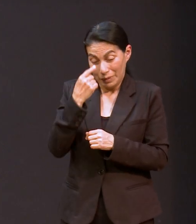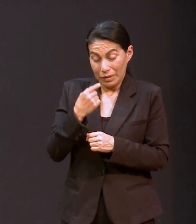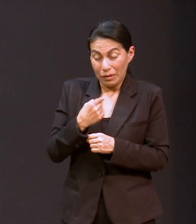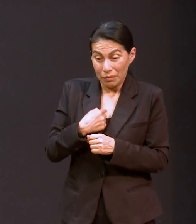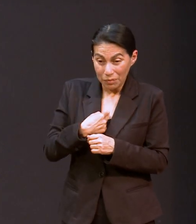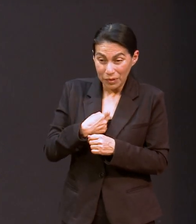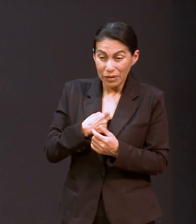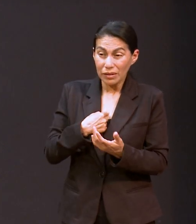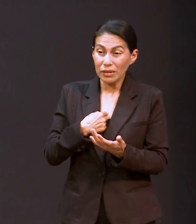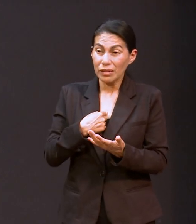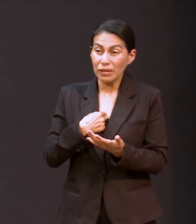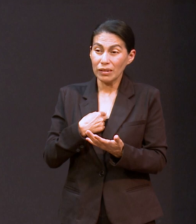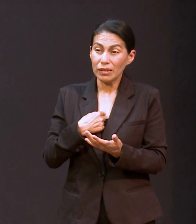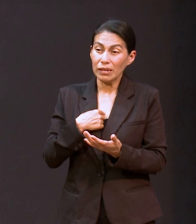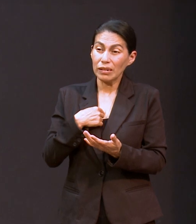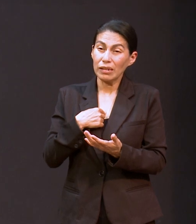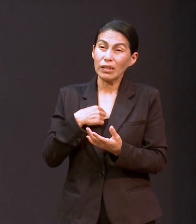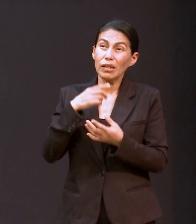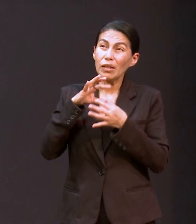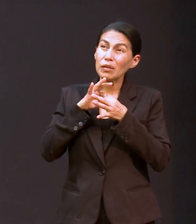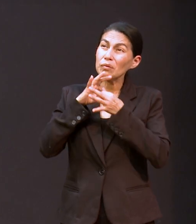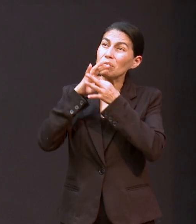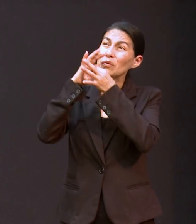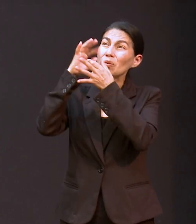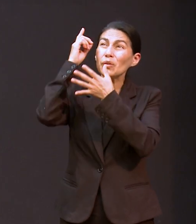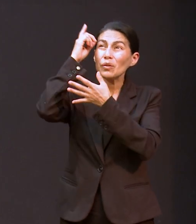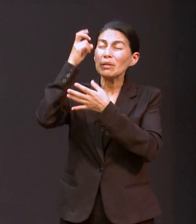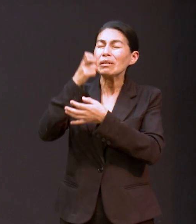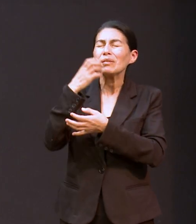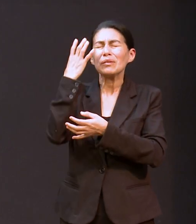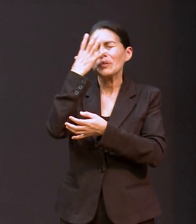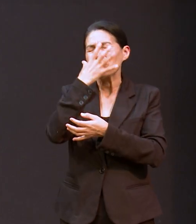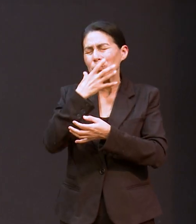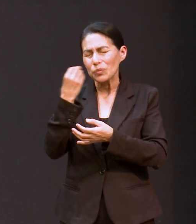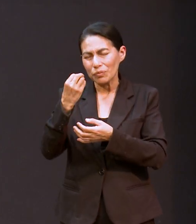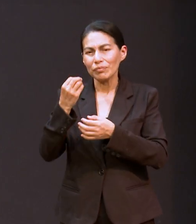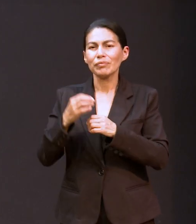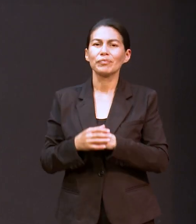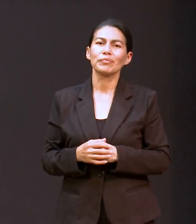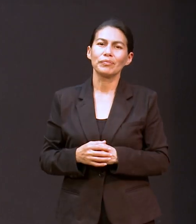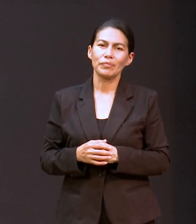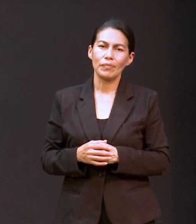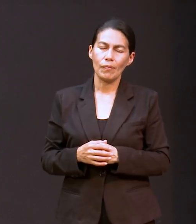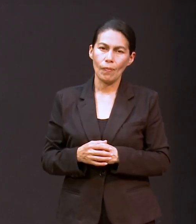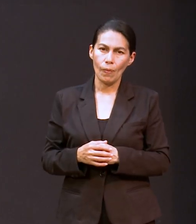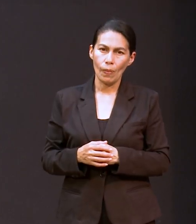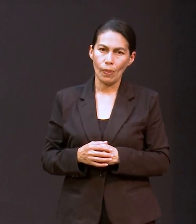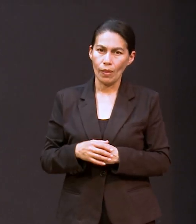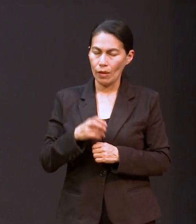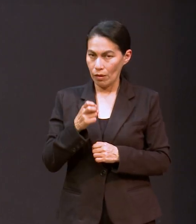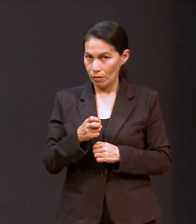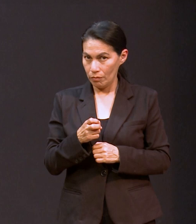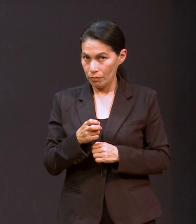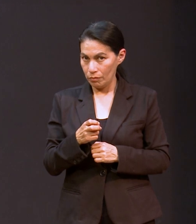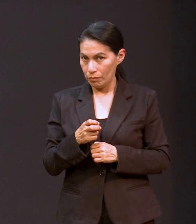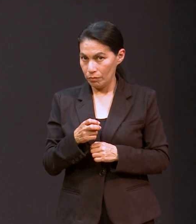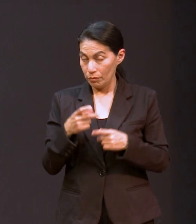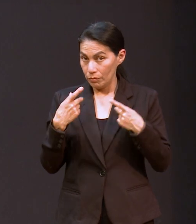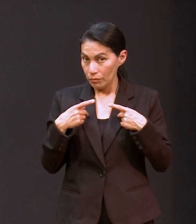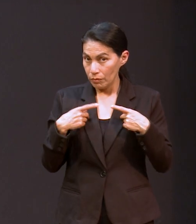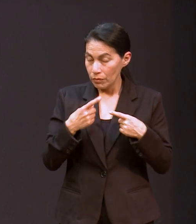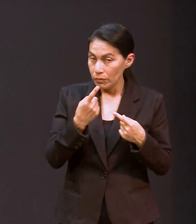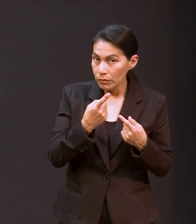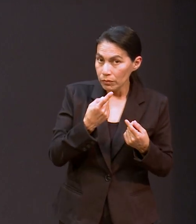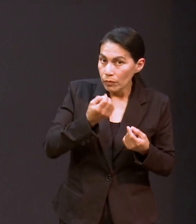para mí es lo más bello que uno puede pasar que puede pasarle a uno en la vida así